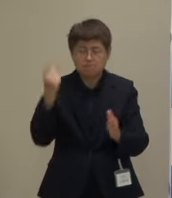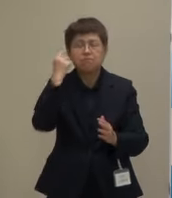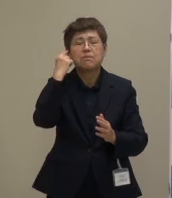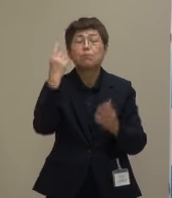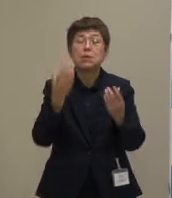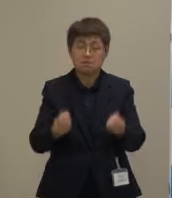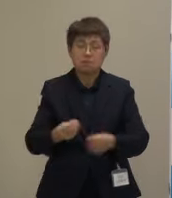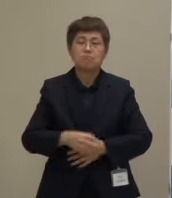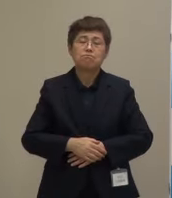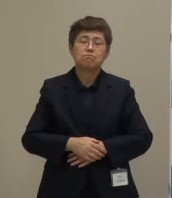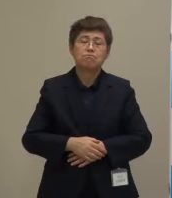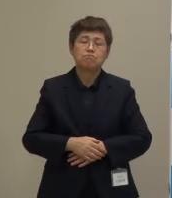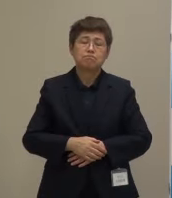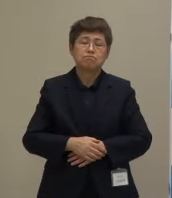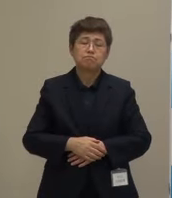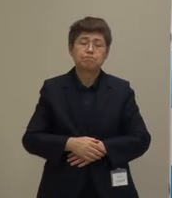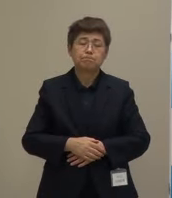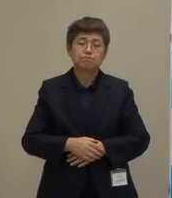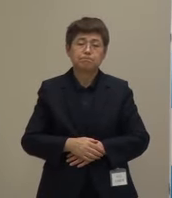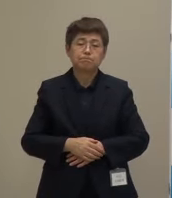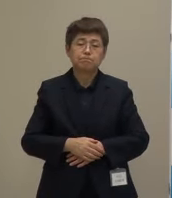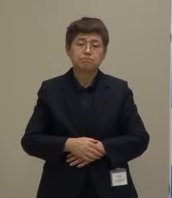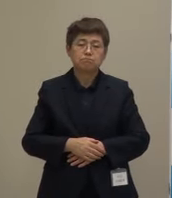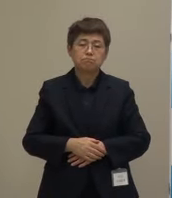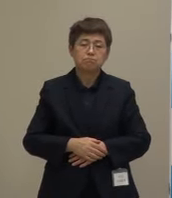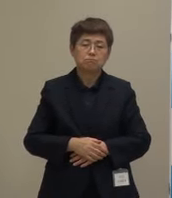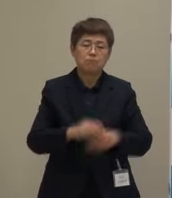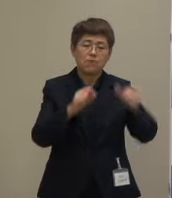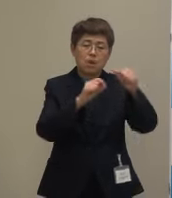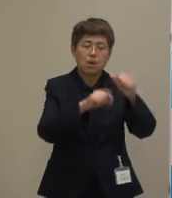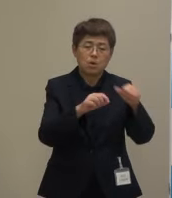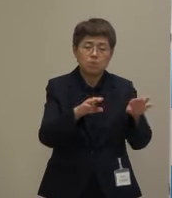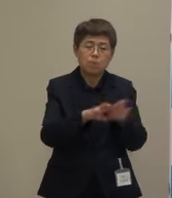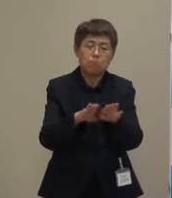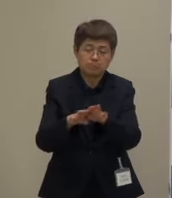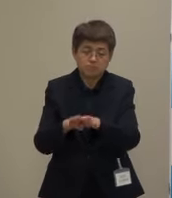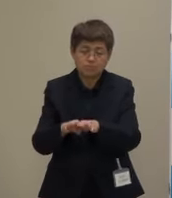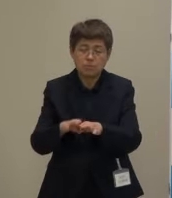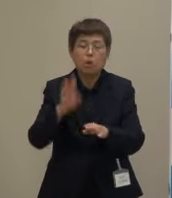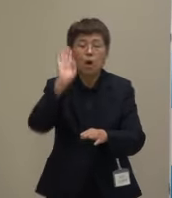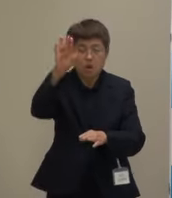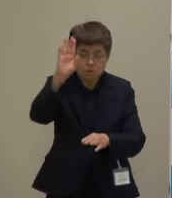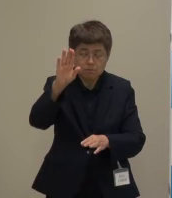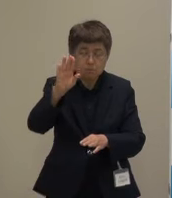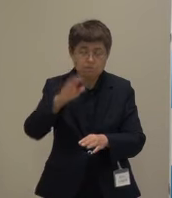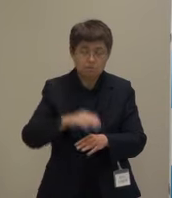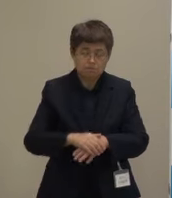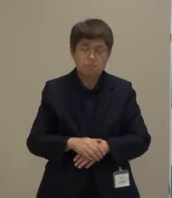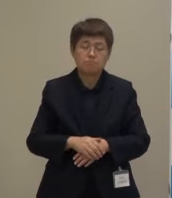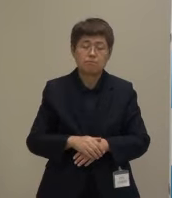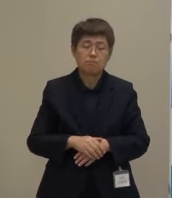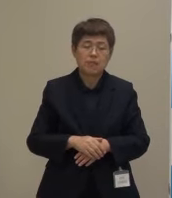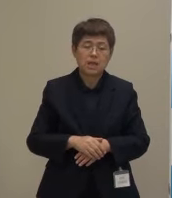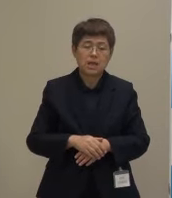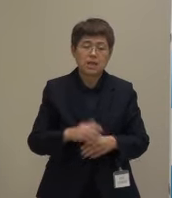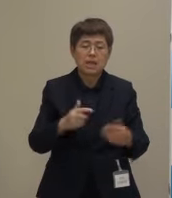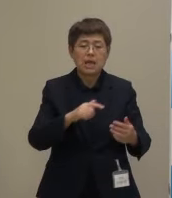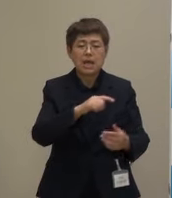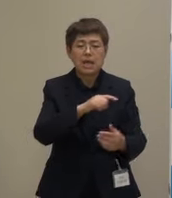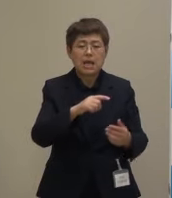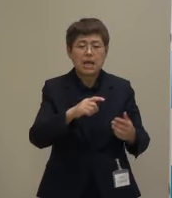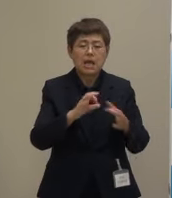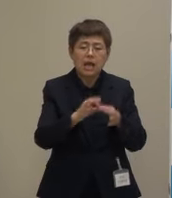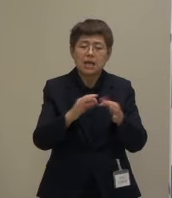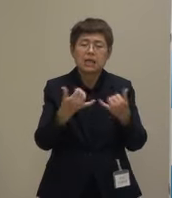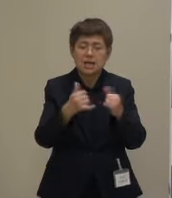ております。またゴールデンウィーク後の期待にも後の時期にもかかわらず非常に多くの関